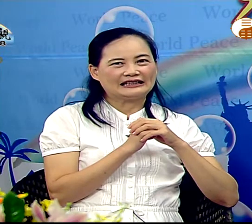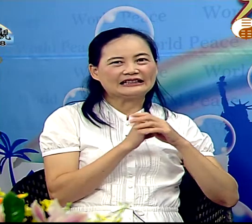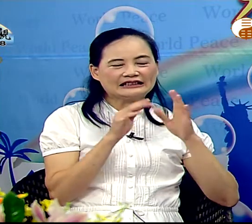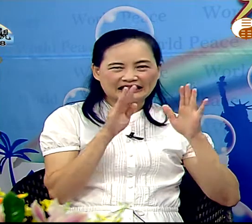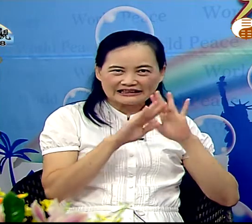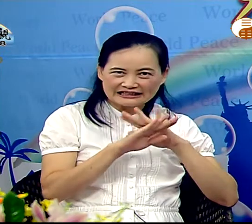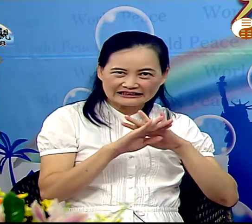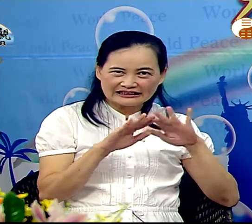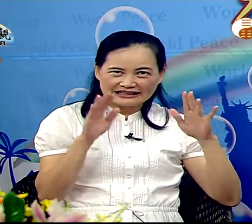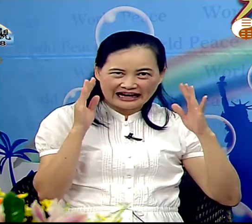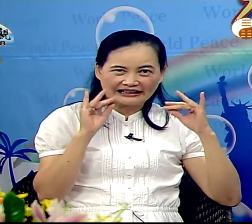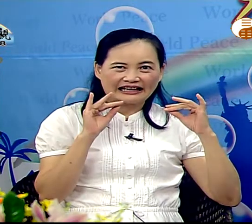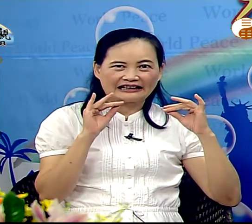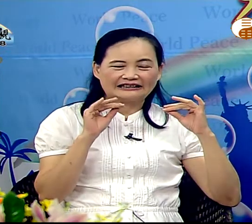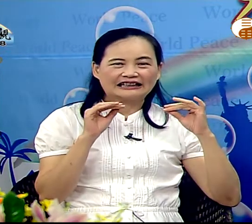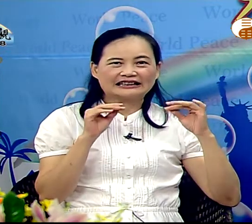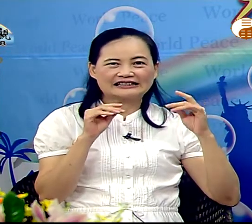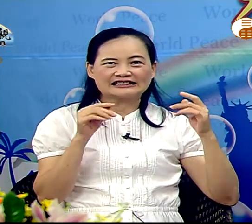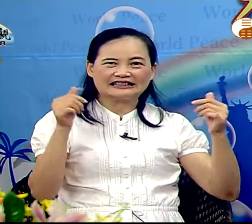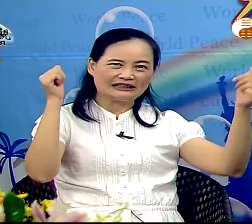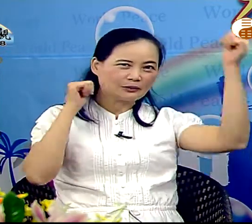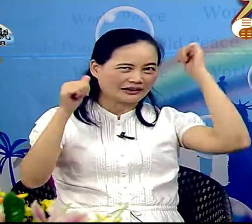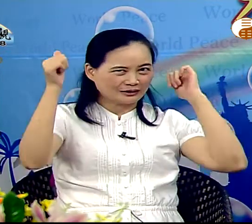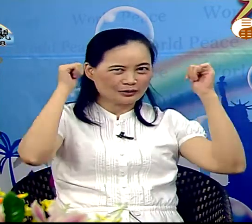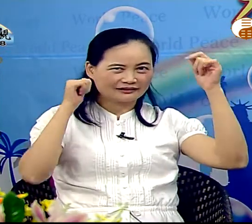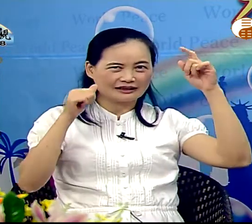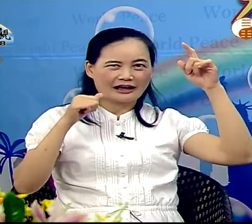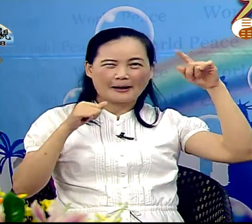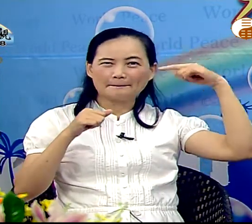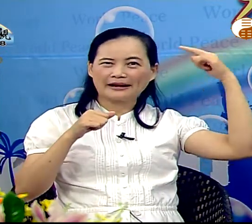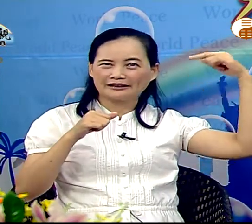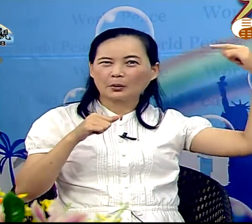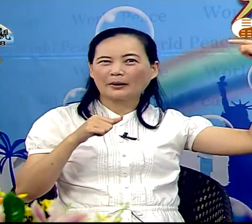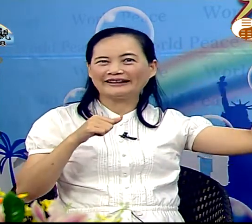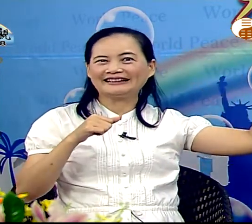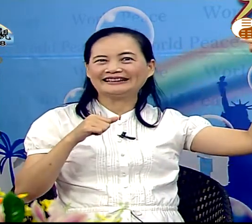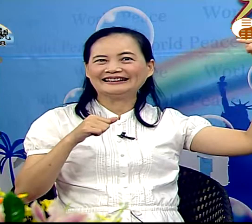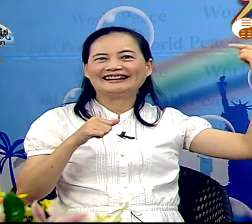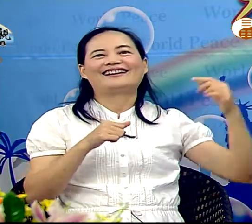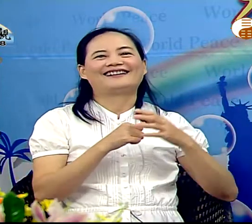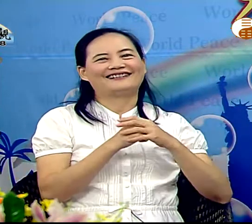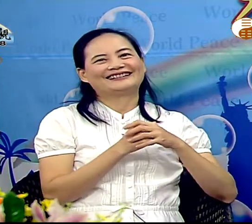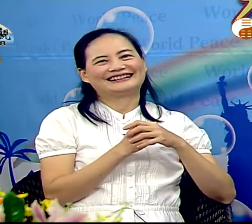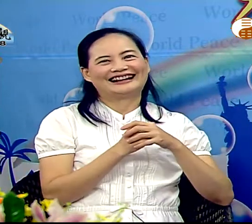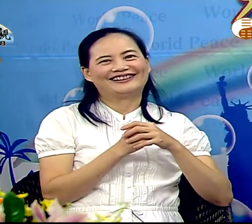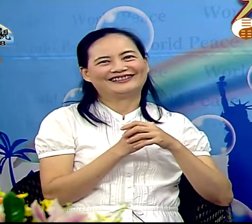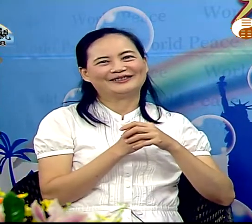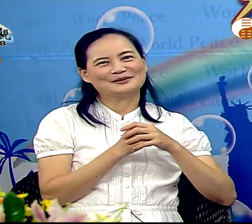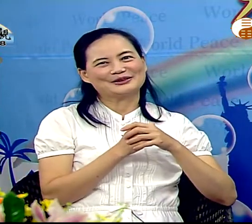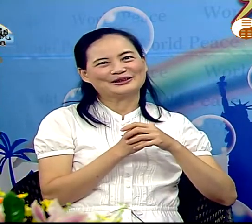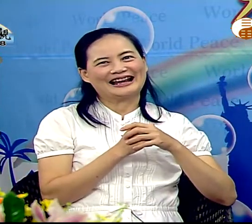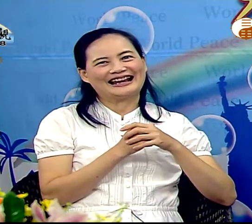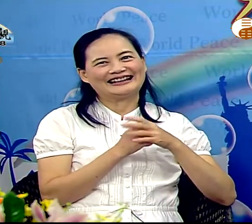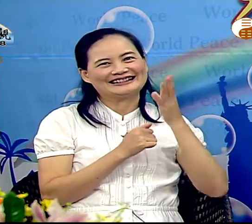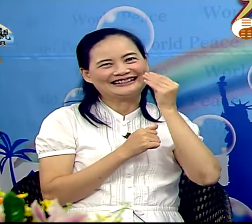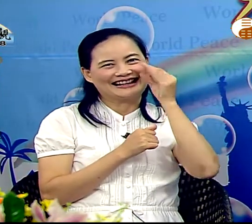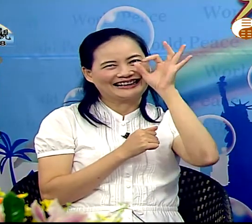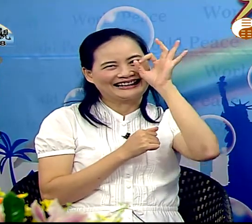个宁静的夏天，那个是以往的很美的回忆，然后我们就来欣赏看看